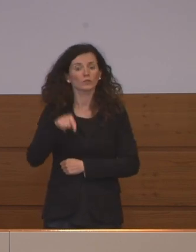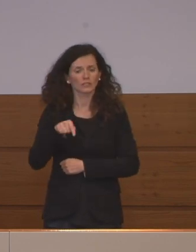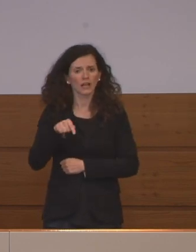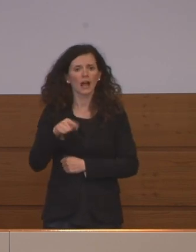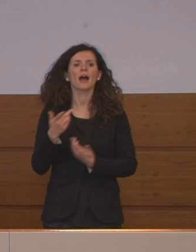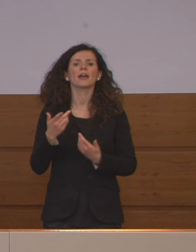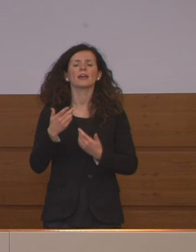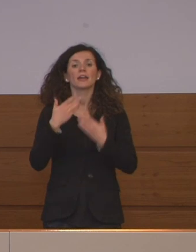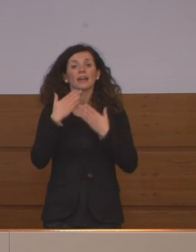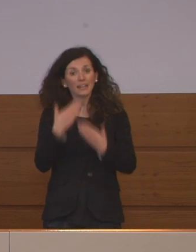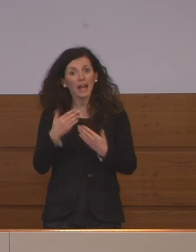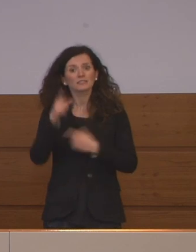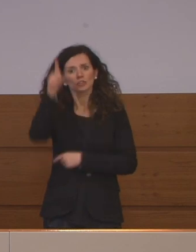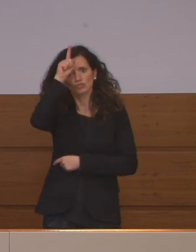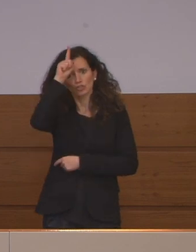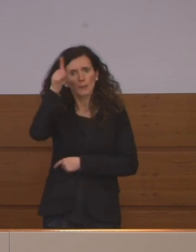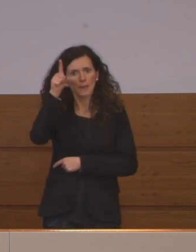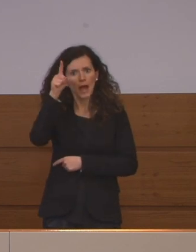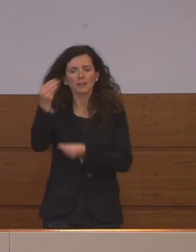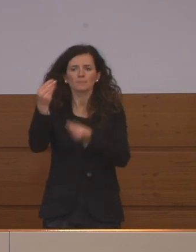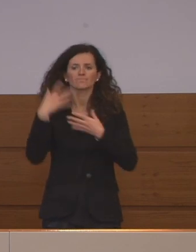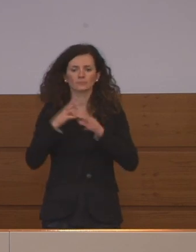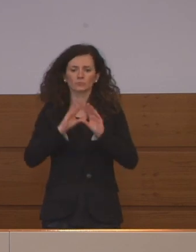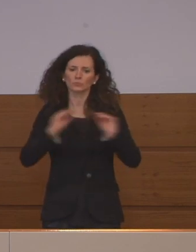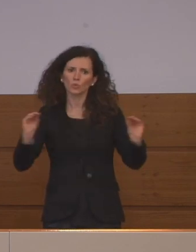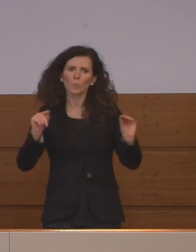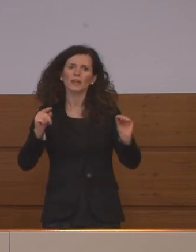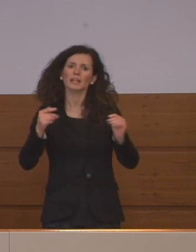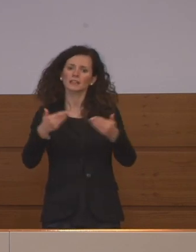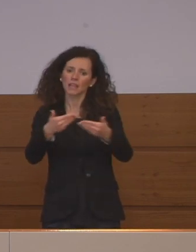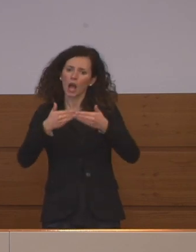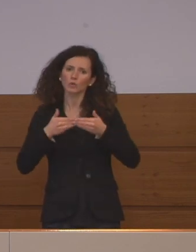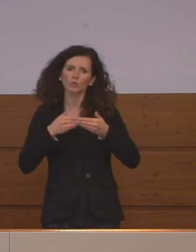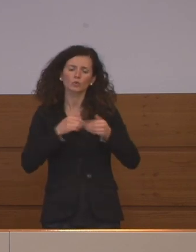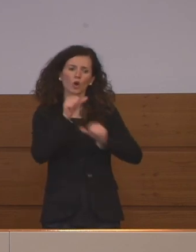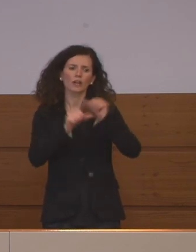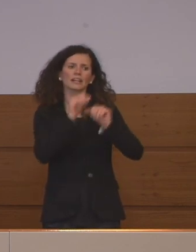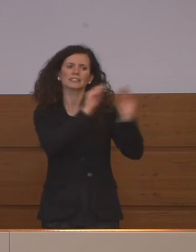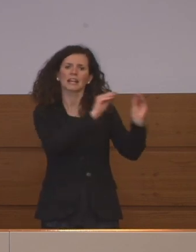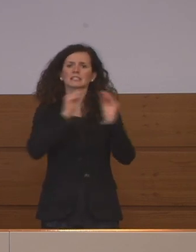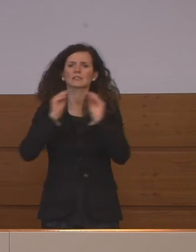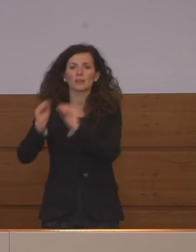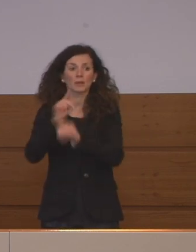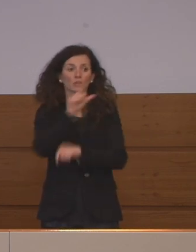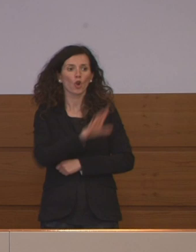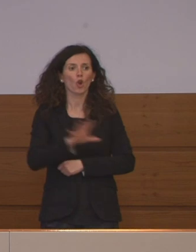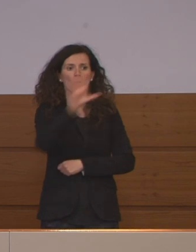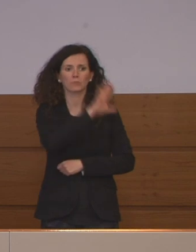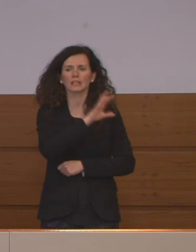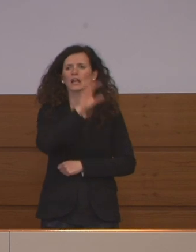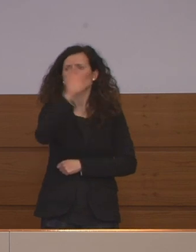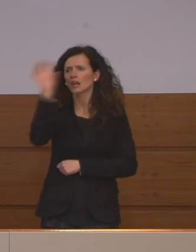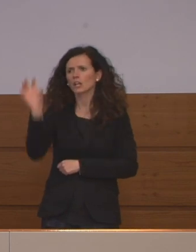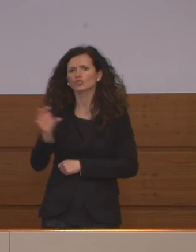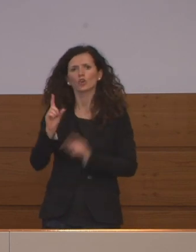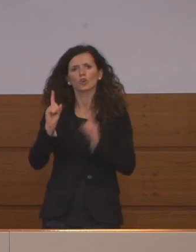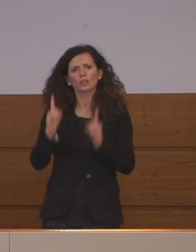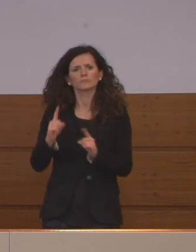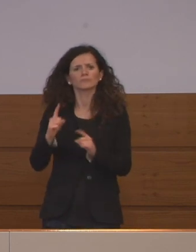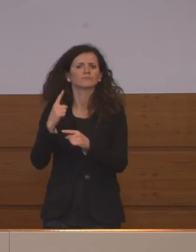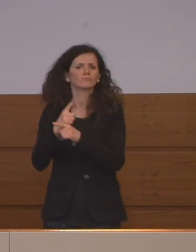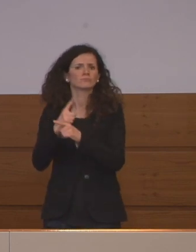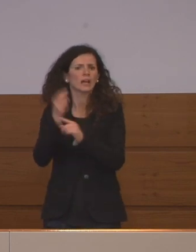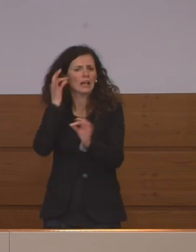germania porterà in italia e che caricheranno pazienti in terapia intensiva dalla lombardia delle altre regioni che dovessero farne